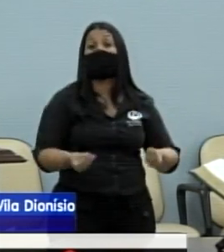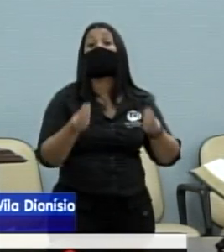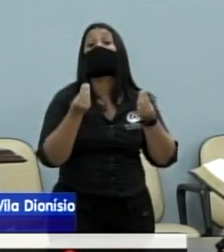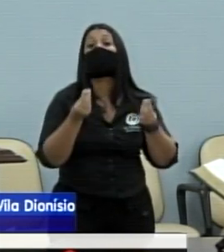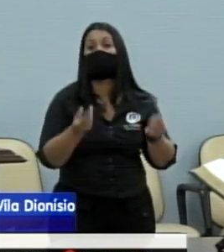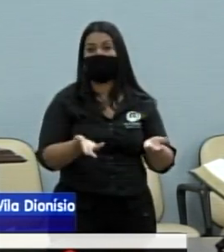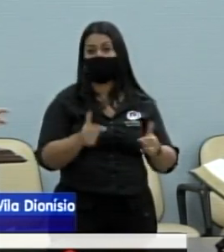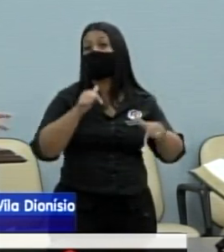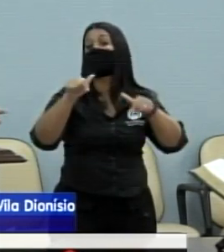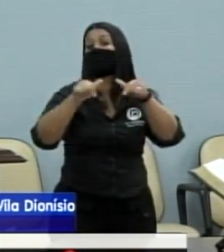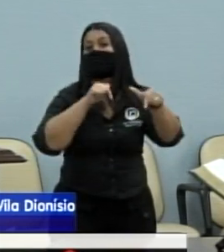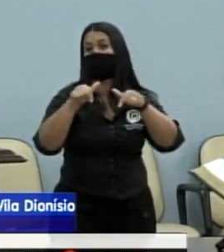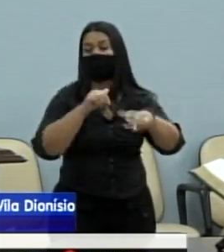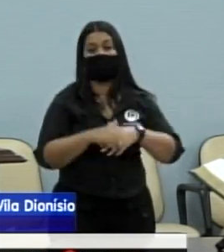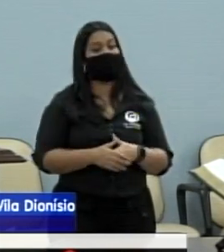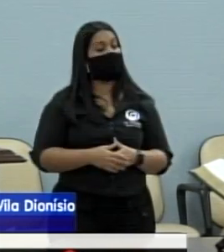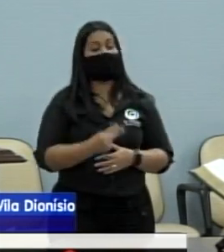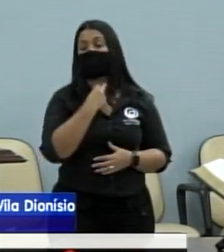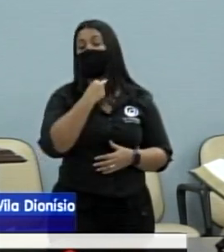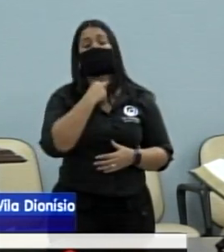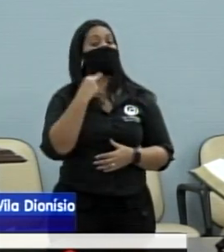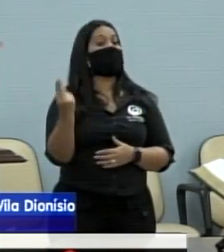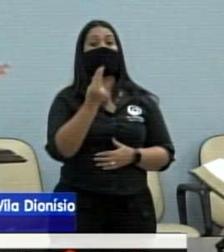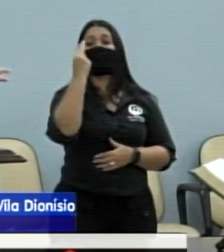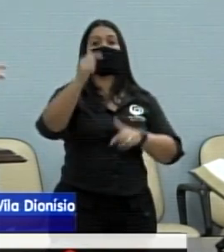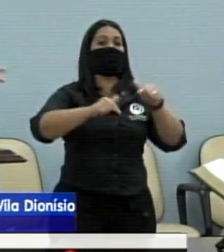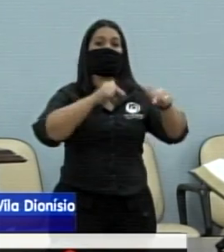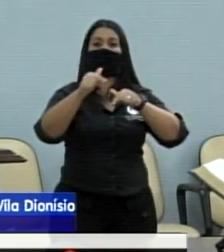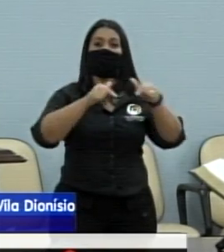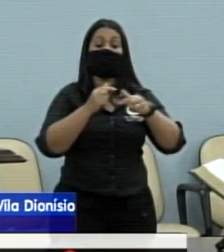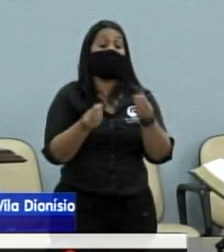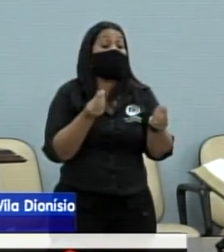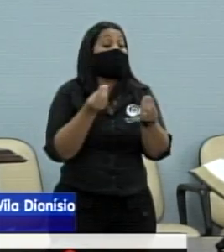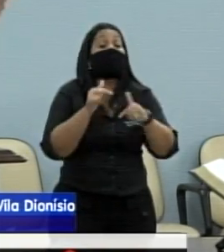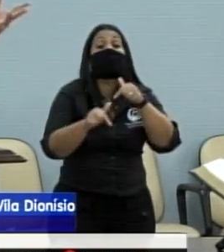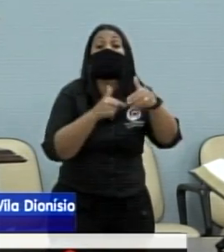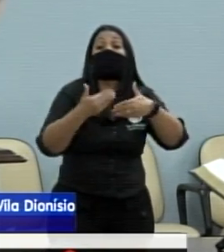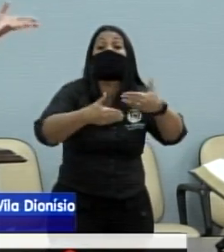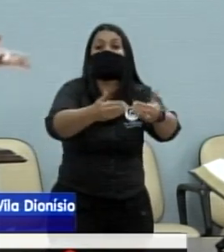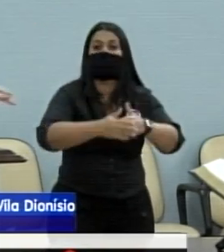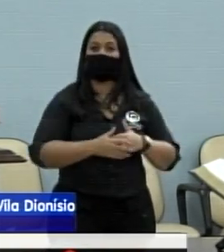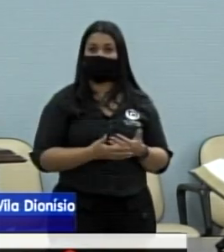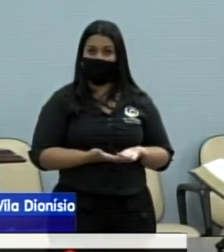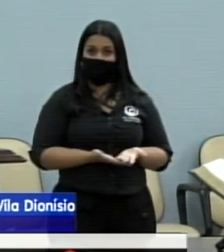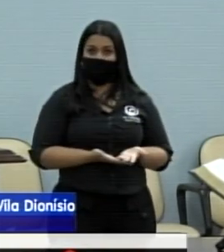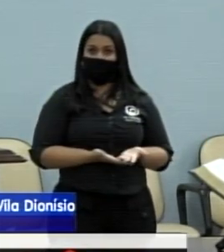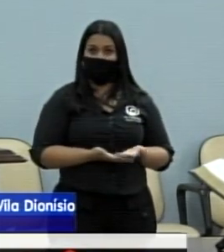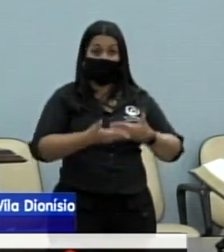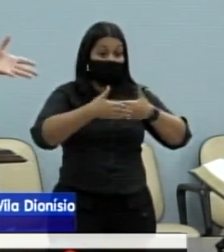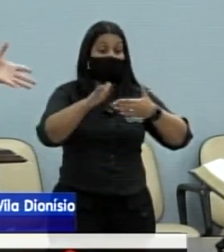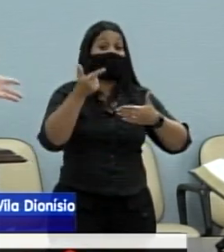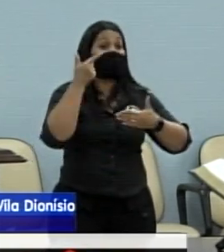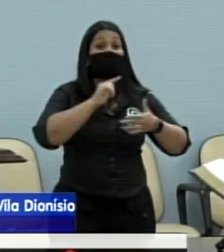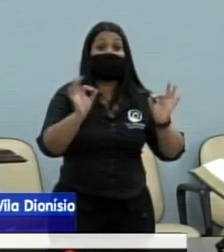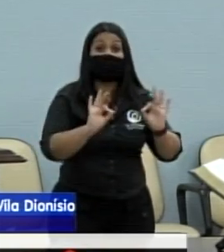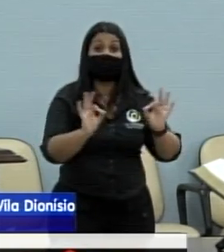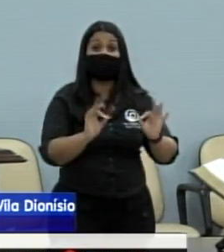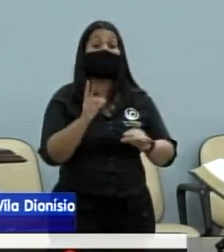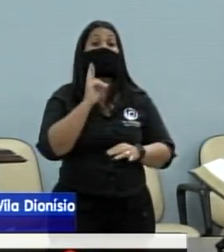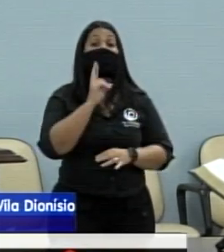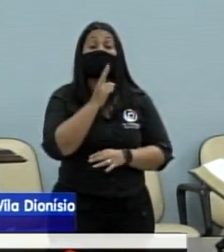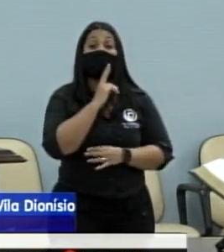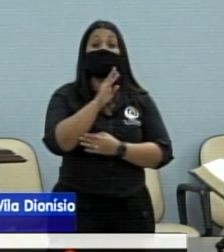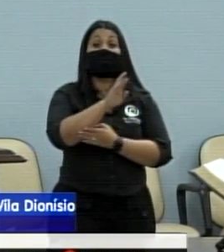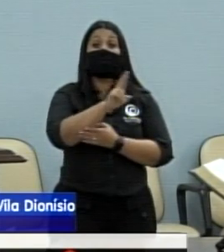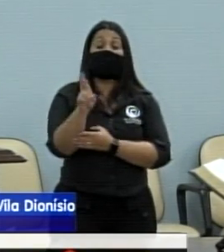funcione? Não tem como a gente continuar trabalhando. Não é que não tem como a gente continuar trabalhando. Ninguém mais fecha que não consegue. Sabe que bar e restaurante não fecha